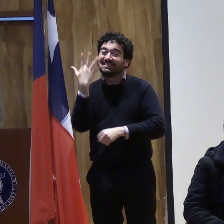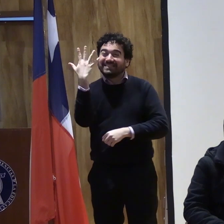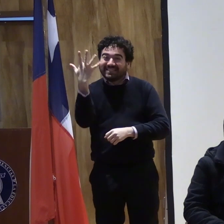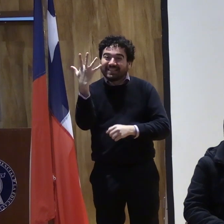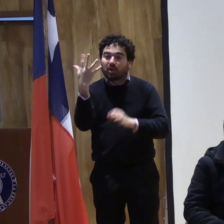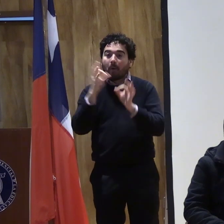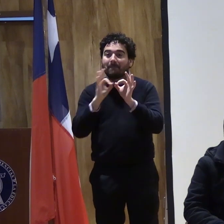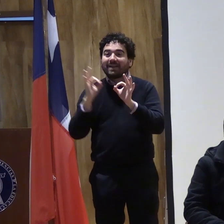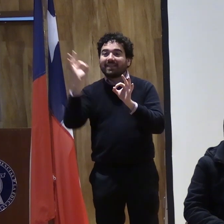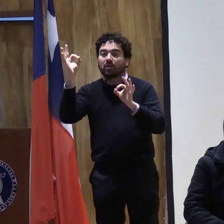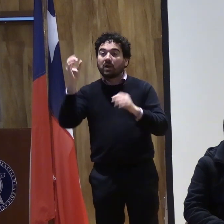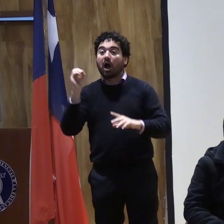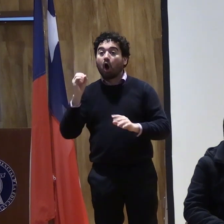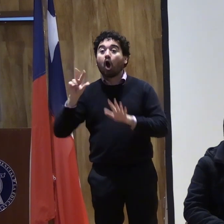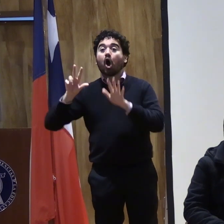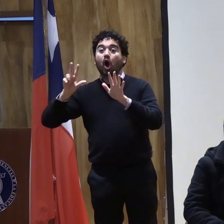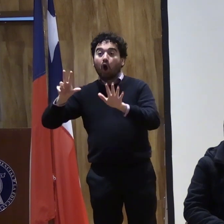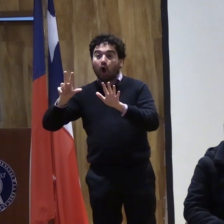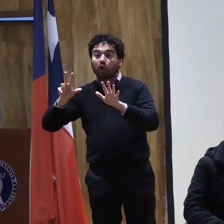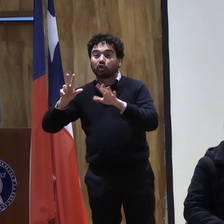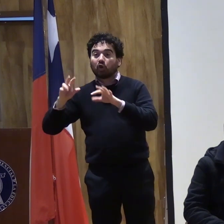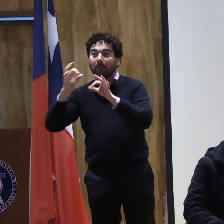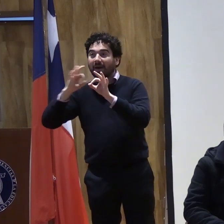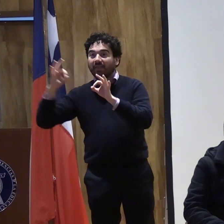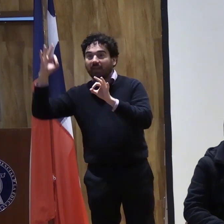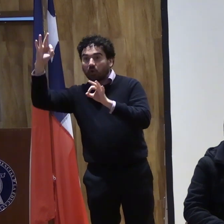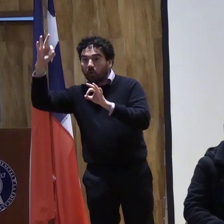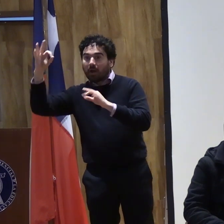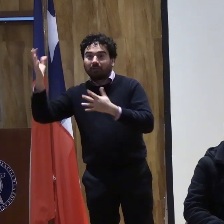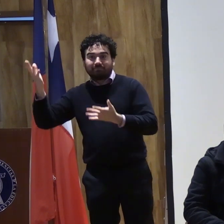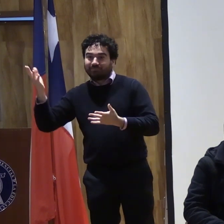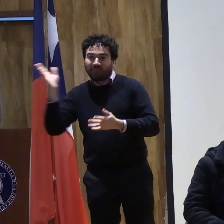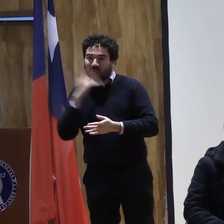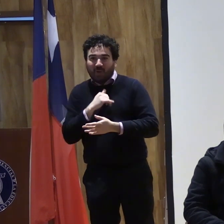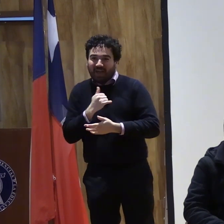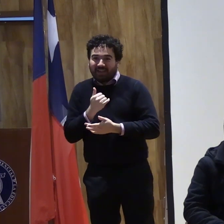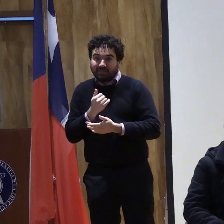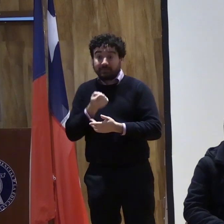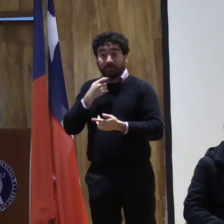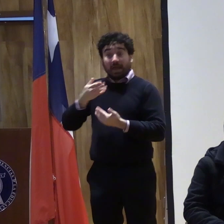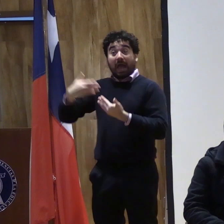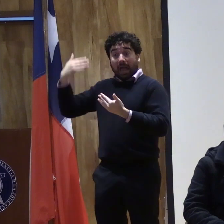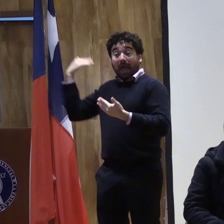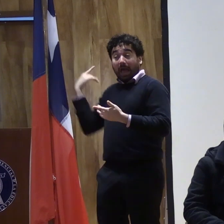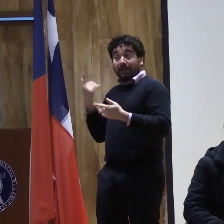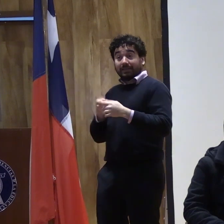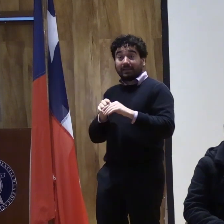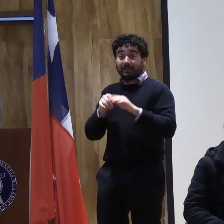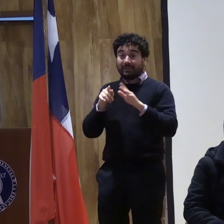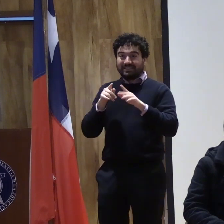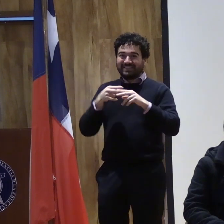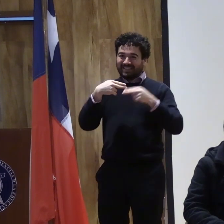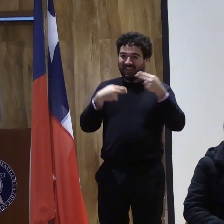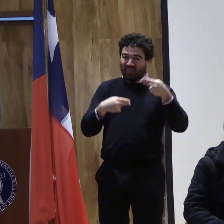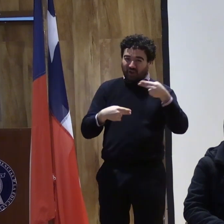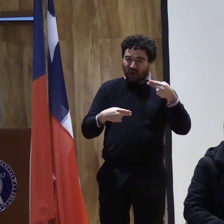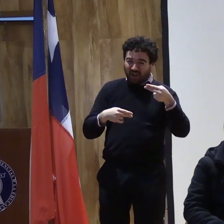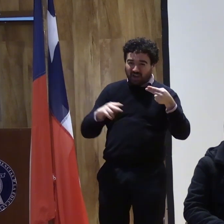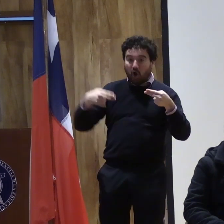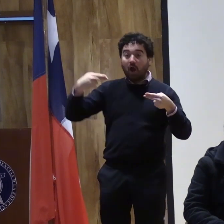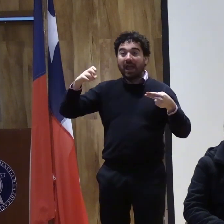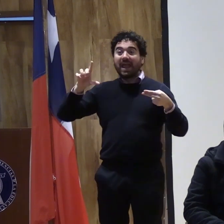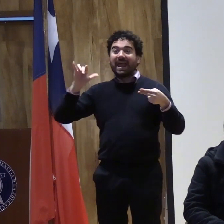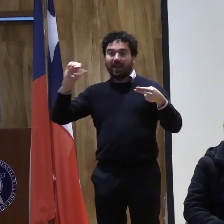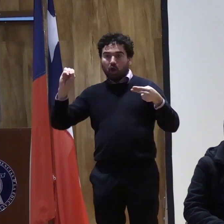partículas. Y como lo que teníamos en esa fiesta era hidrógeno con 1 y por el otro lado helio con